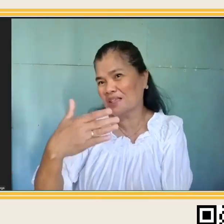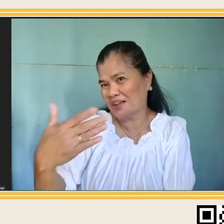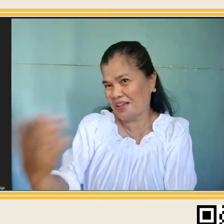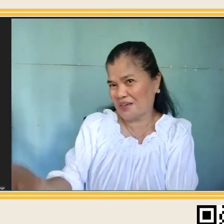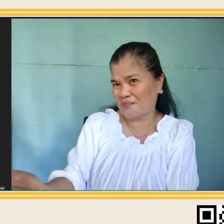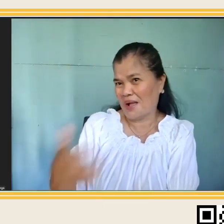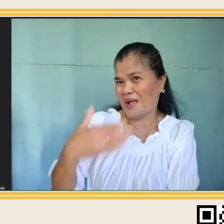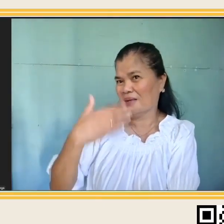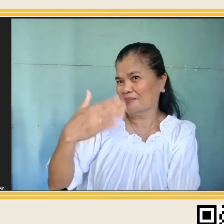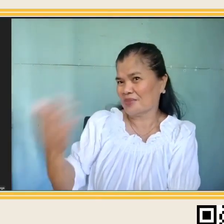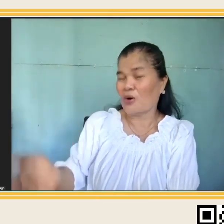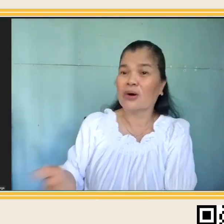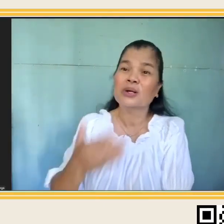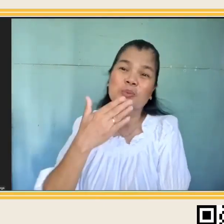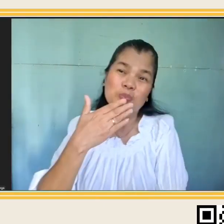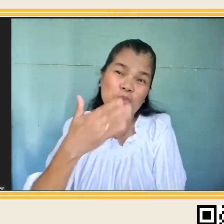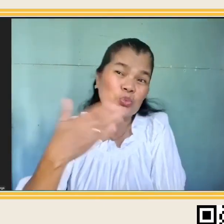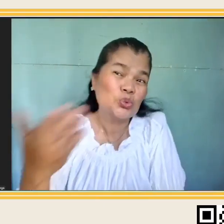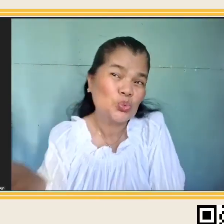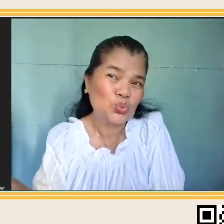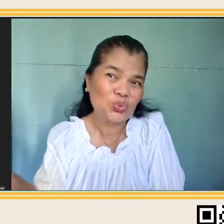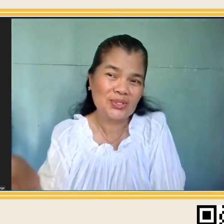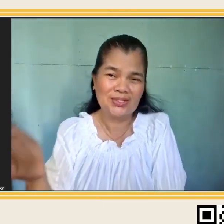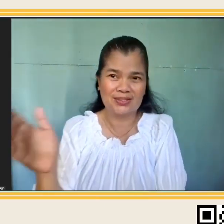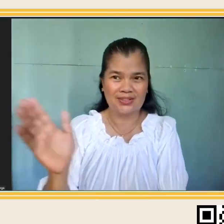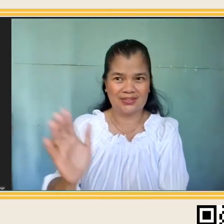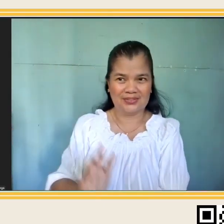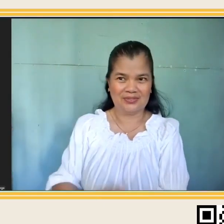May mga ganyan-ganyan pa. Or,